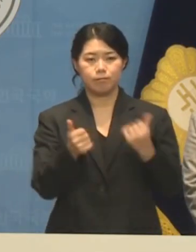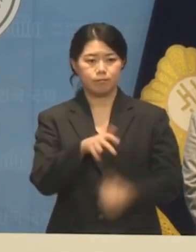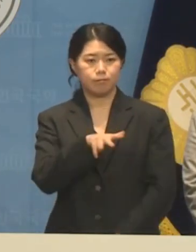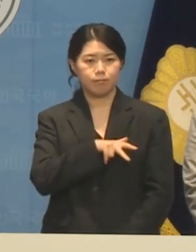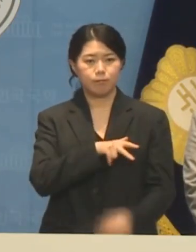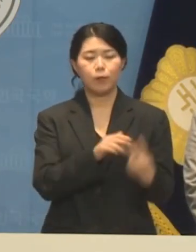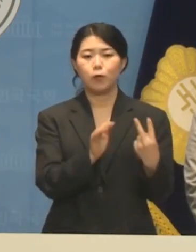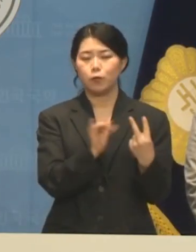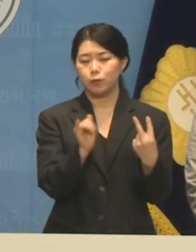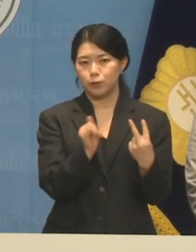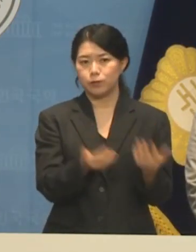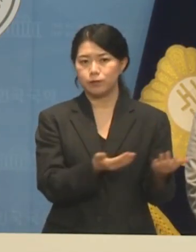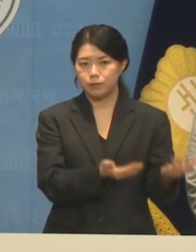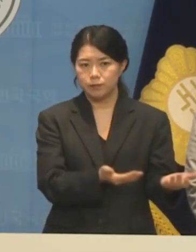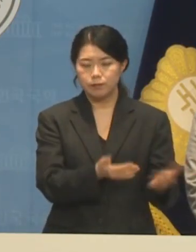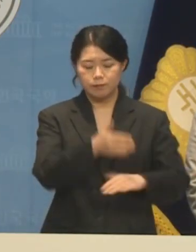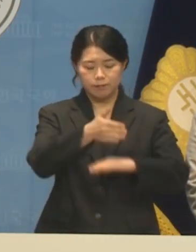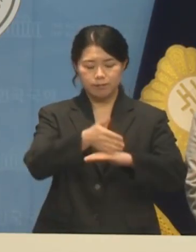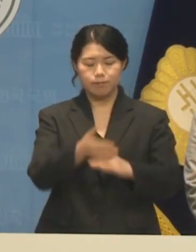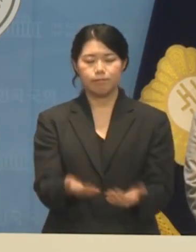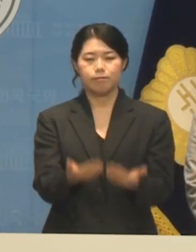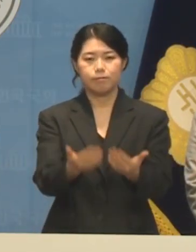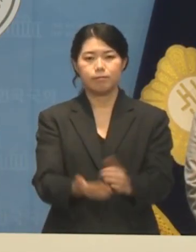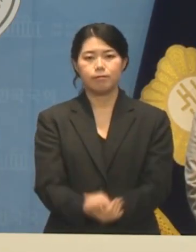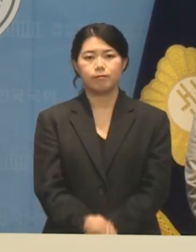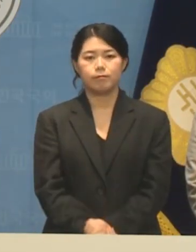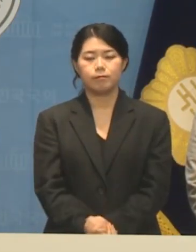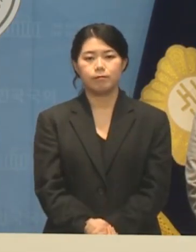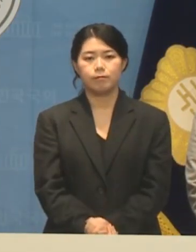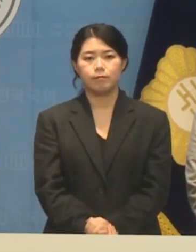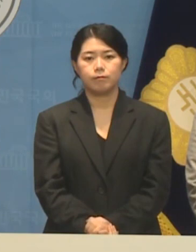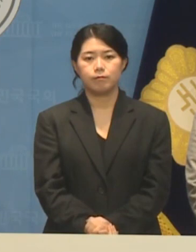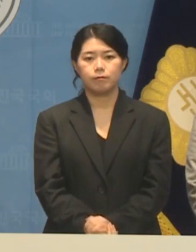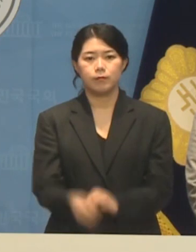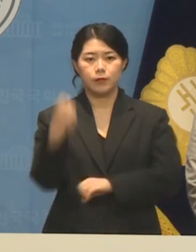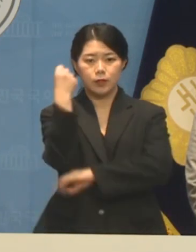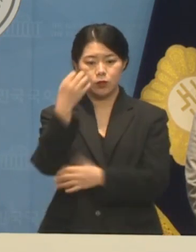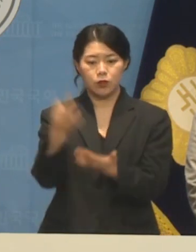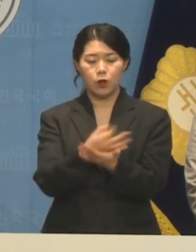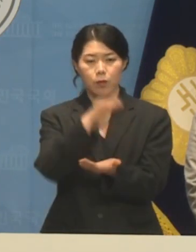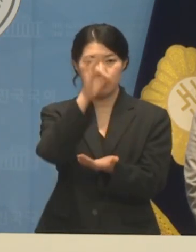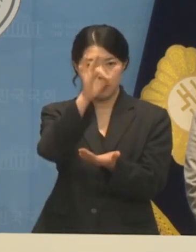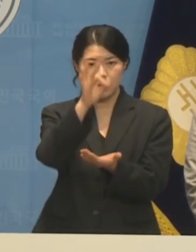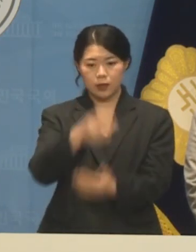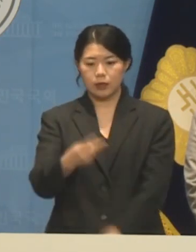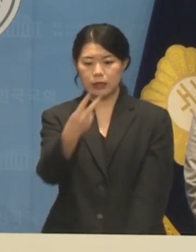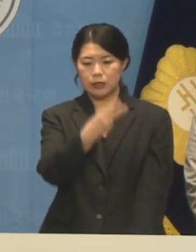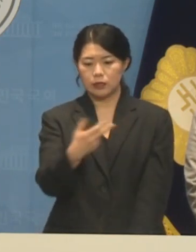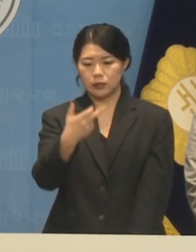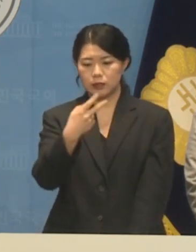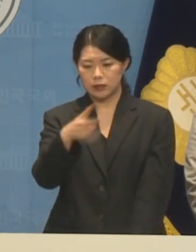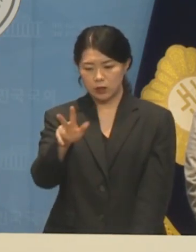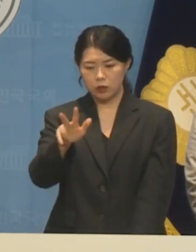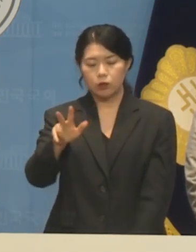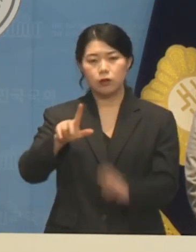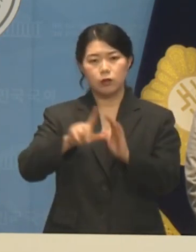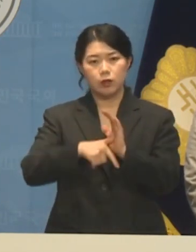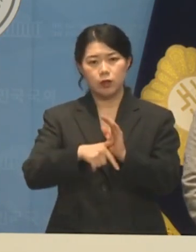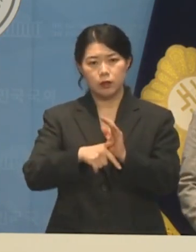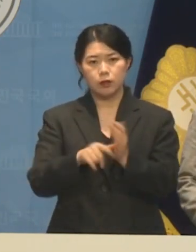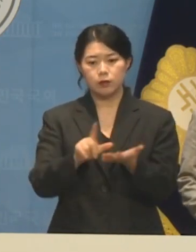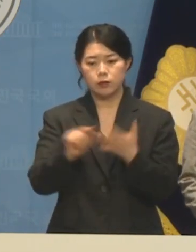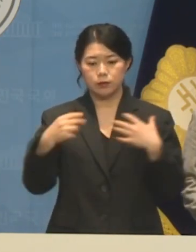국회의원과 진보당 전정덕 의원께 감사 인사 드립니다. 기준인건비 제도는 2007년에